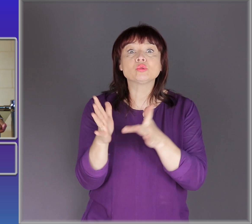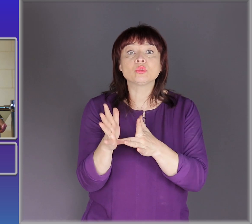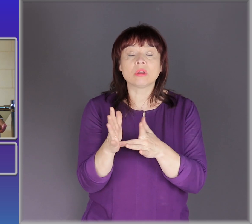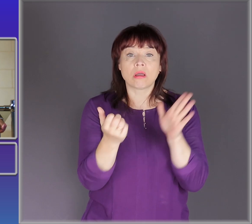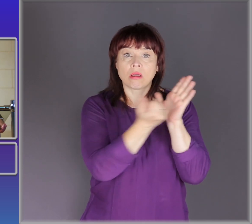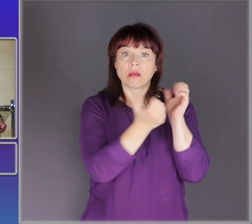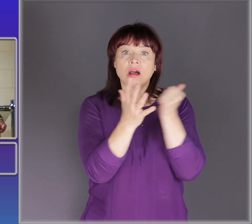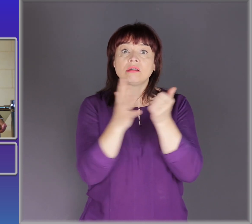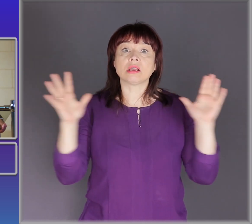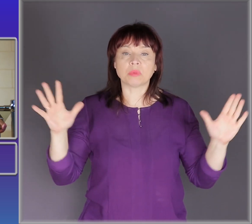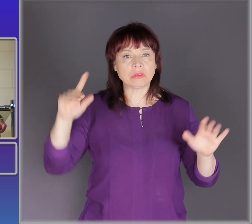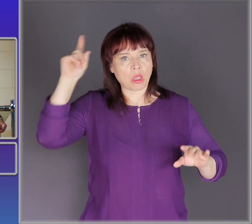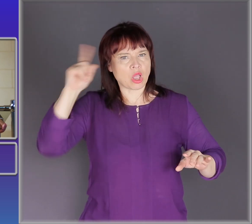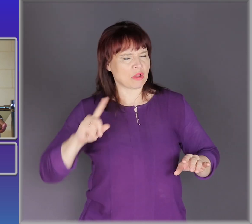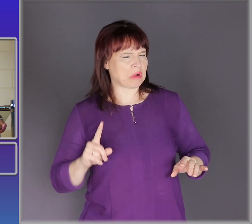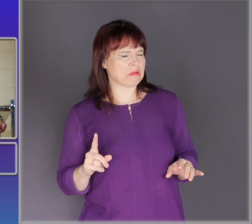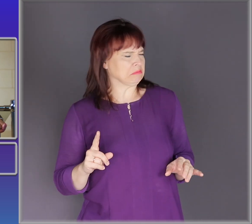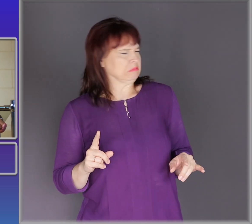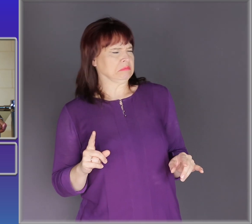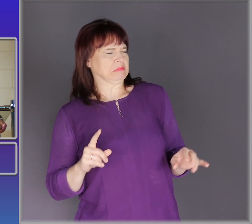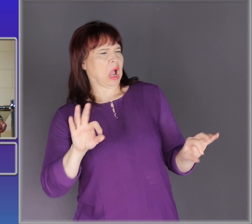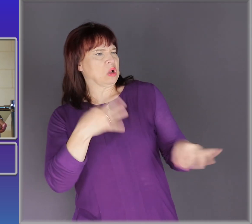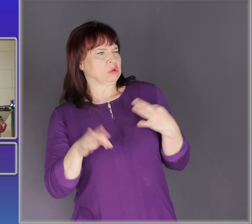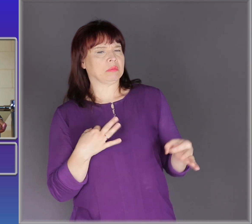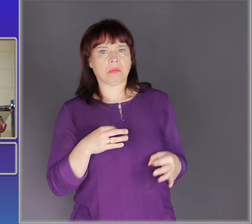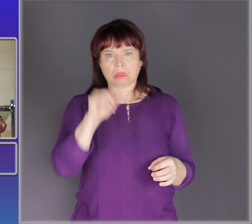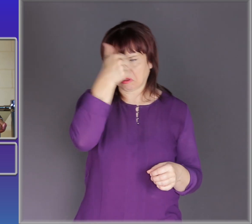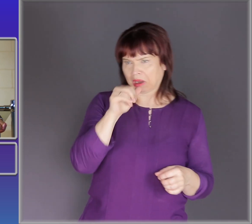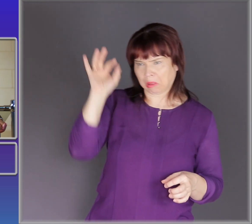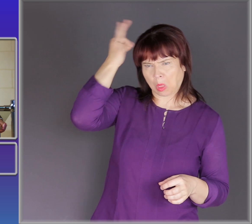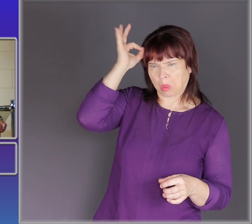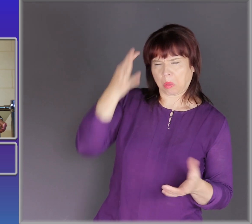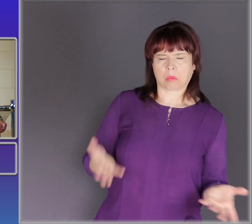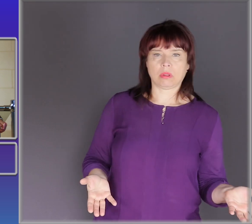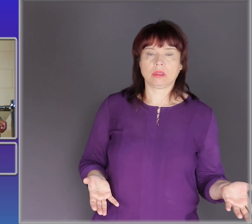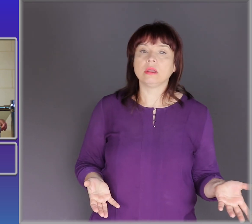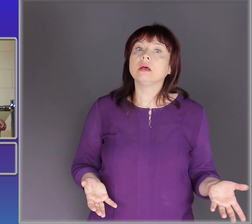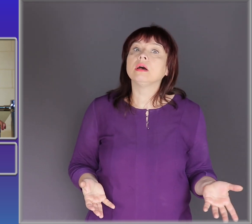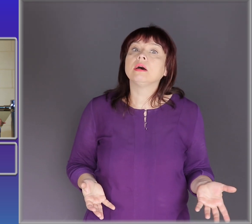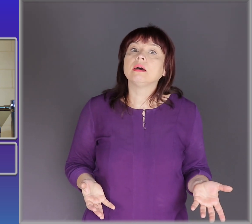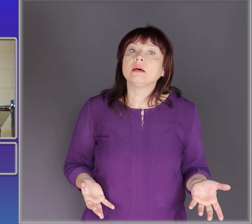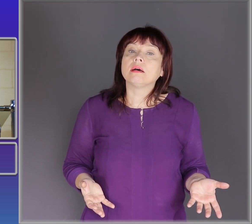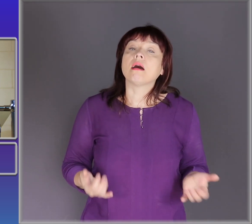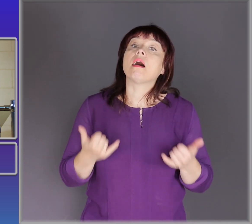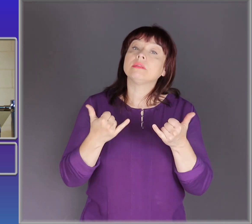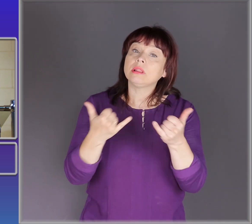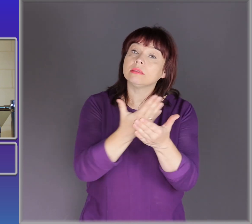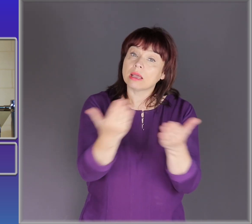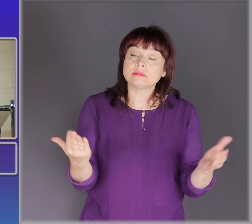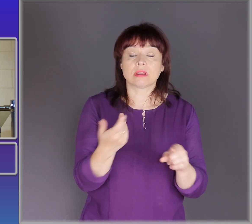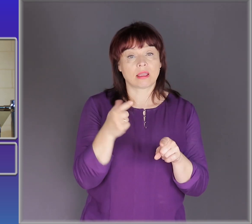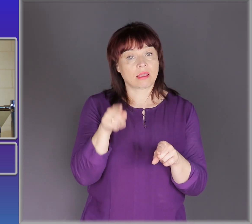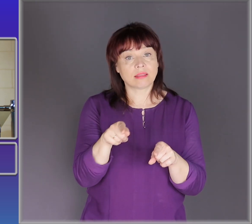иудеев с образом или еллинов безумие видите ли для нас это